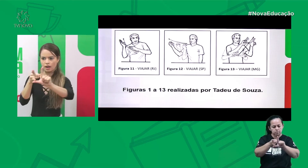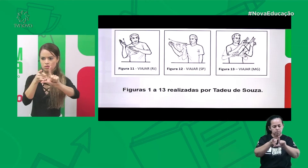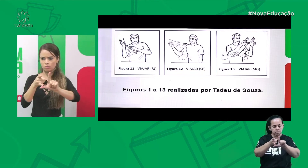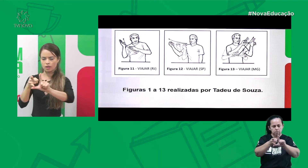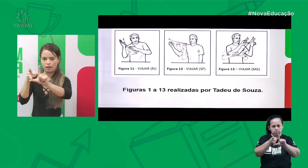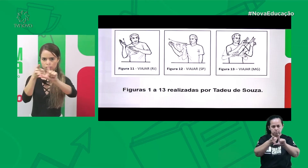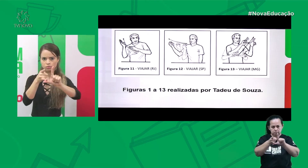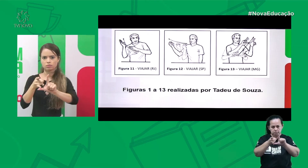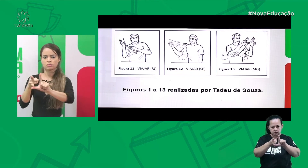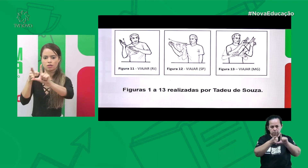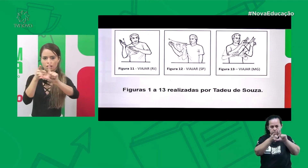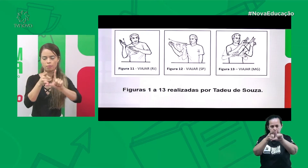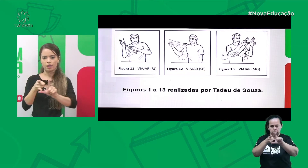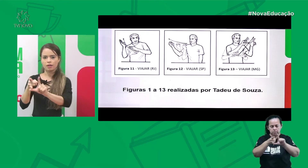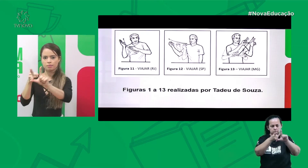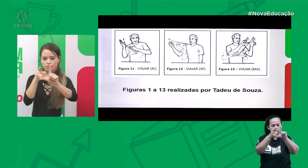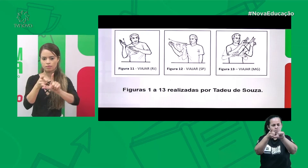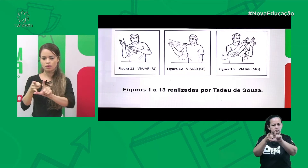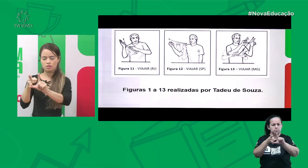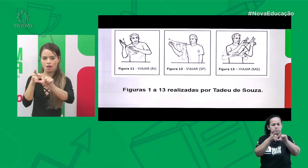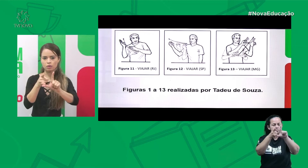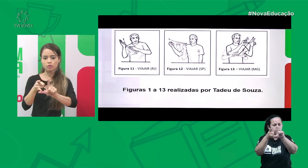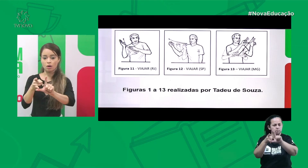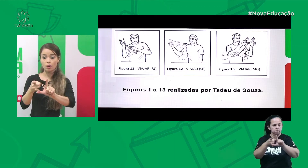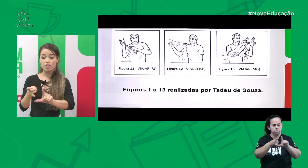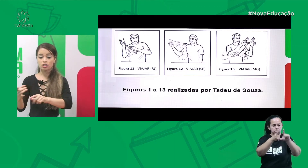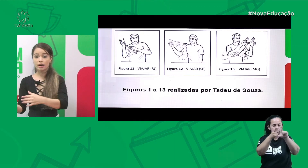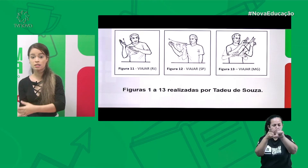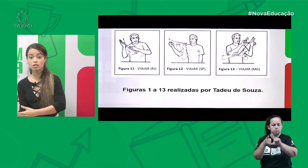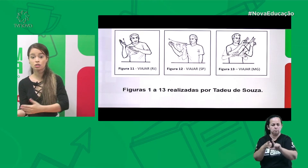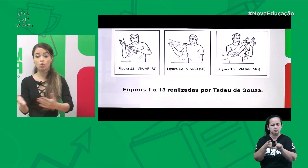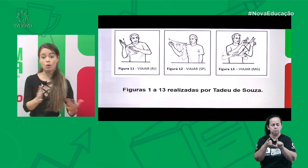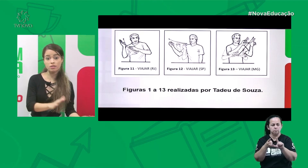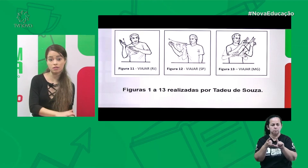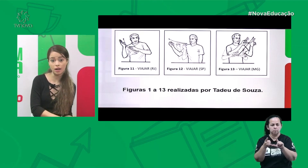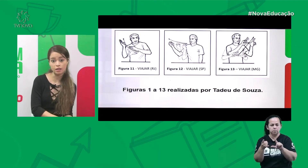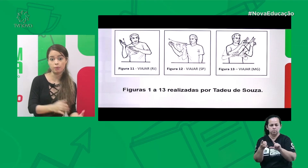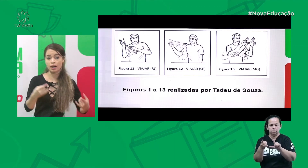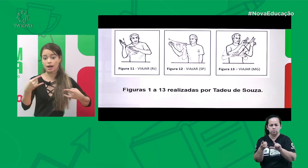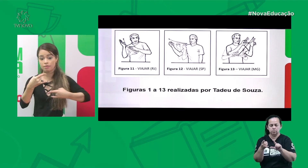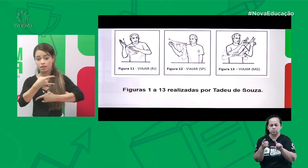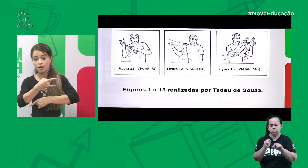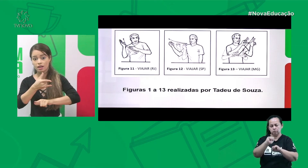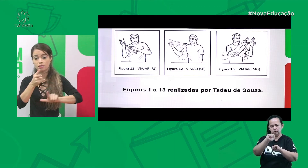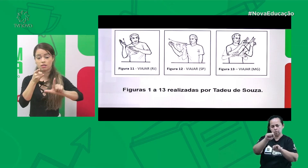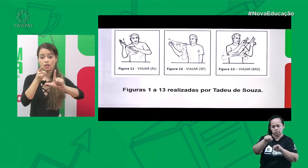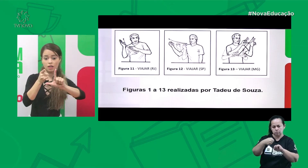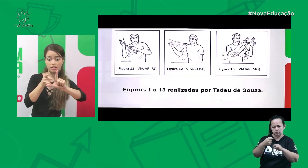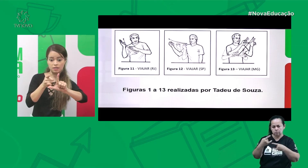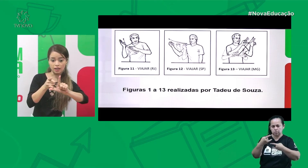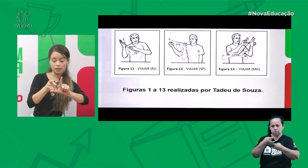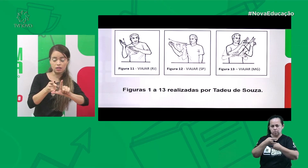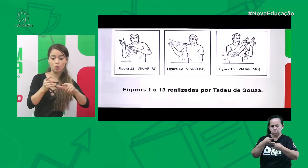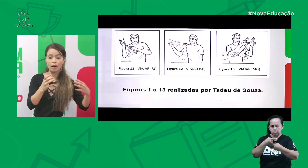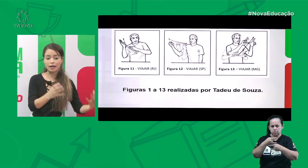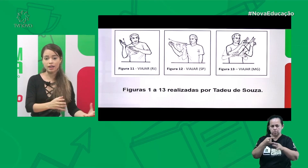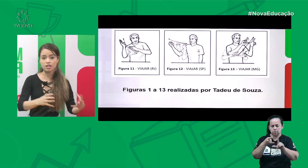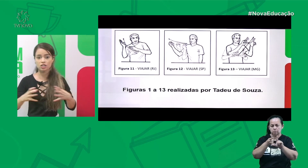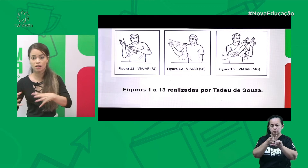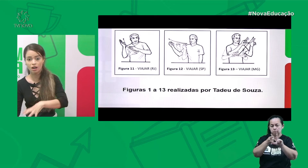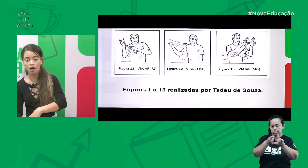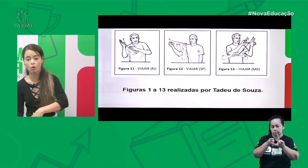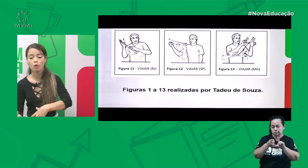que é relacionado também, certo? Então, já existe 2 sinais para a live, esse daqui. Então,